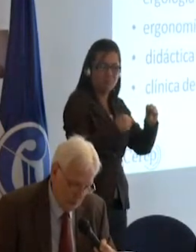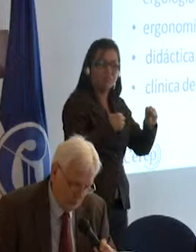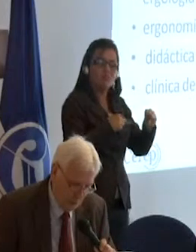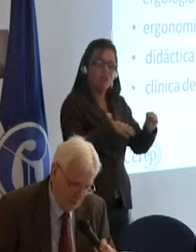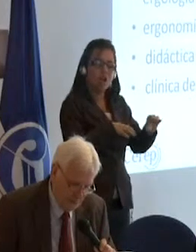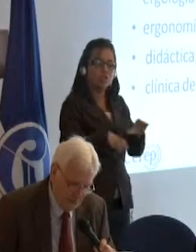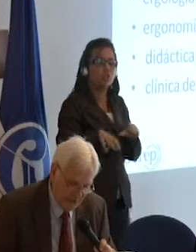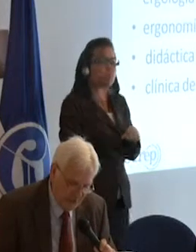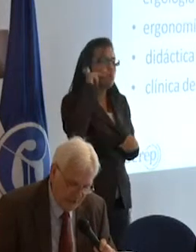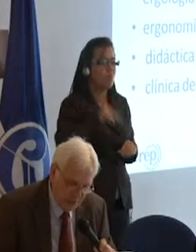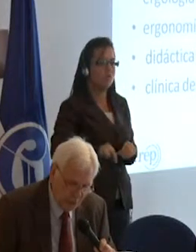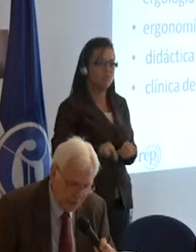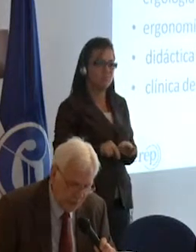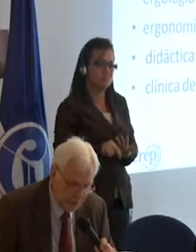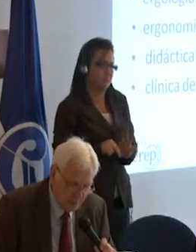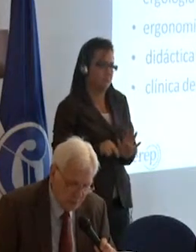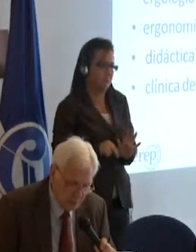humana.